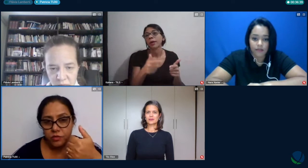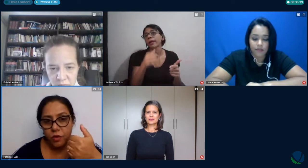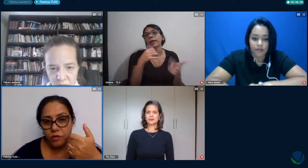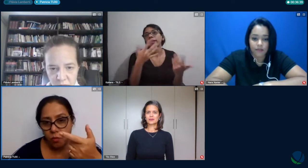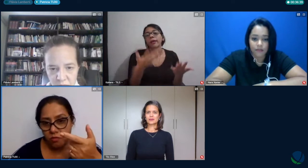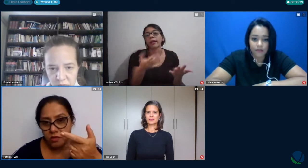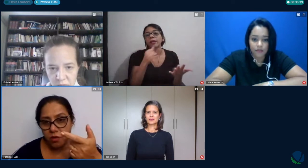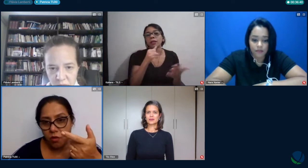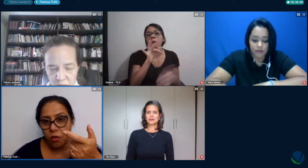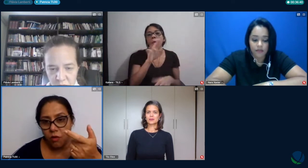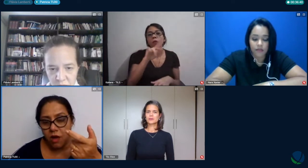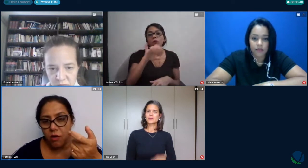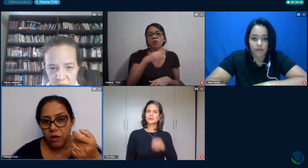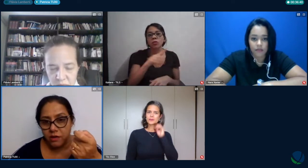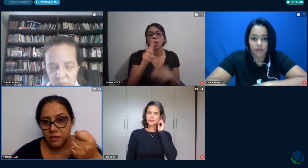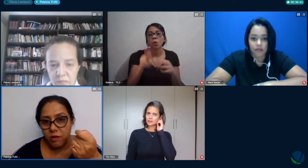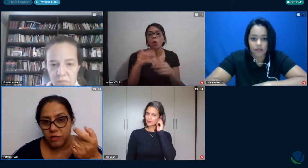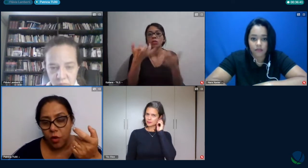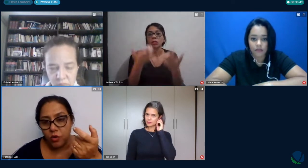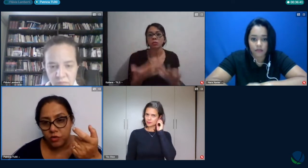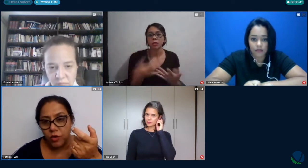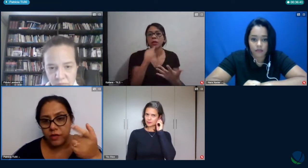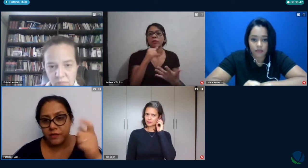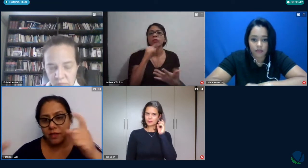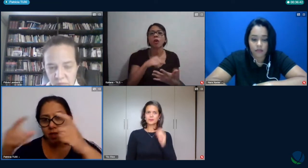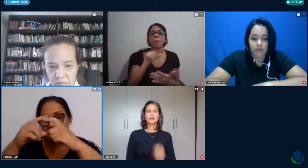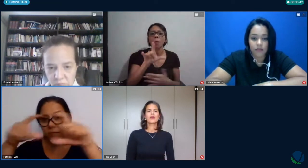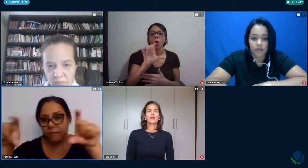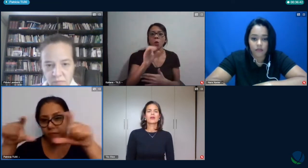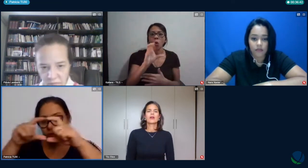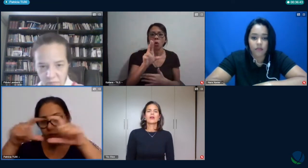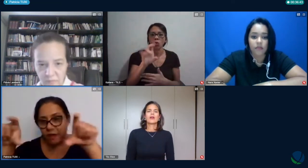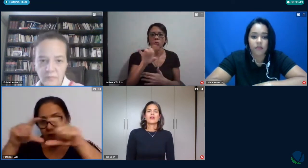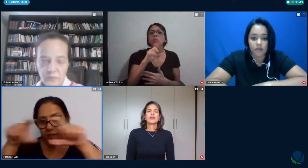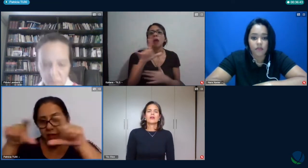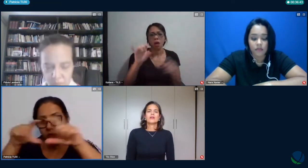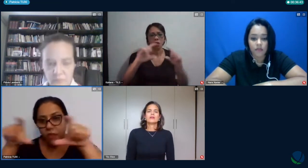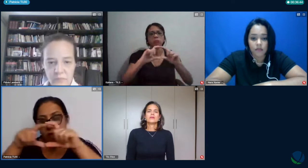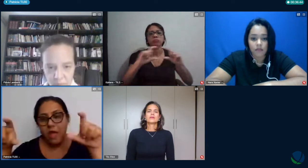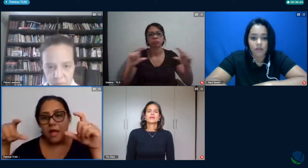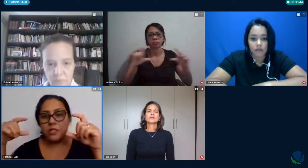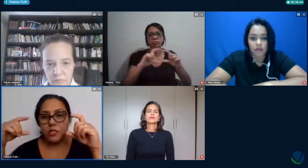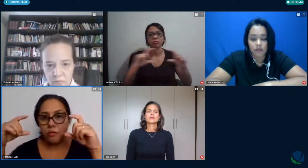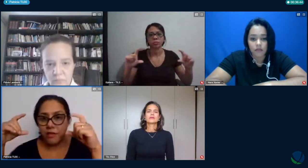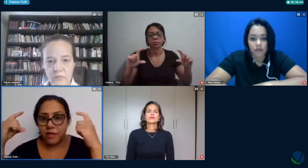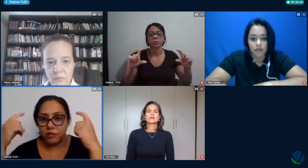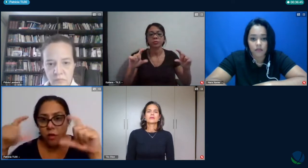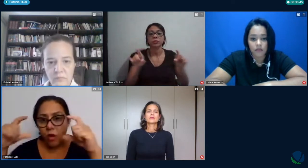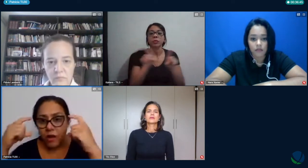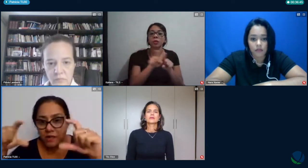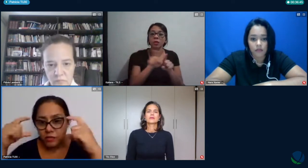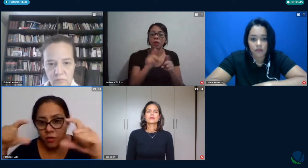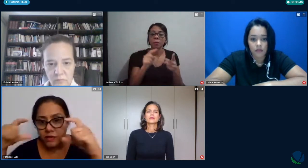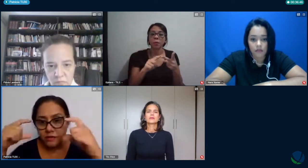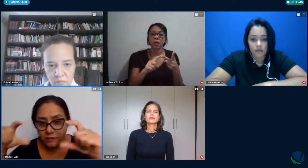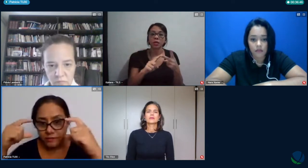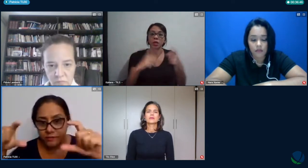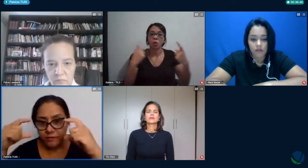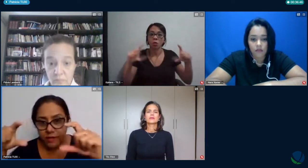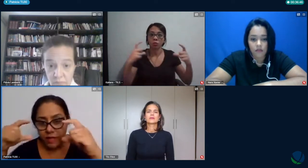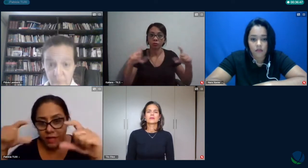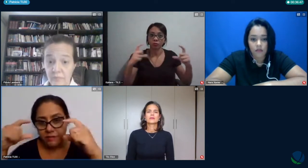as funções, como você colocou agora, que são as locuções, né? Que é esse sinal. A gente também tem as